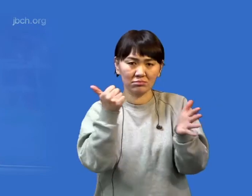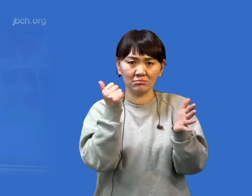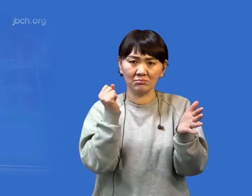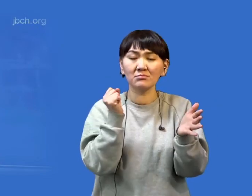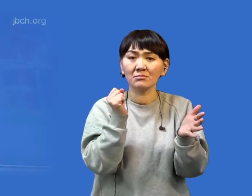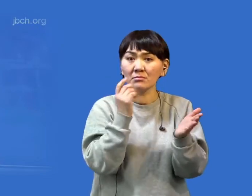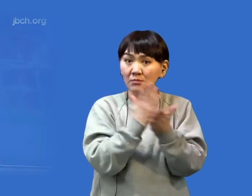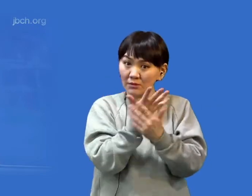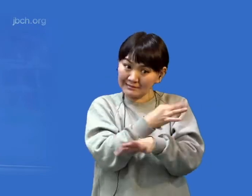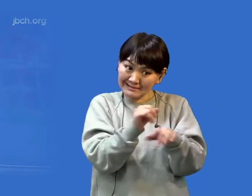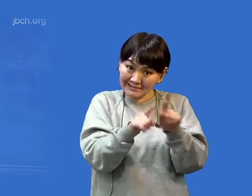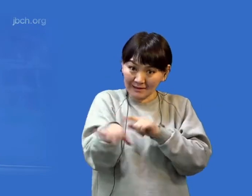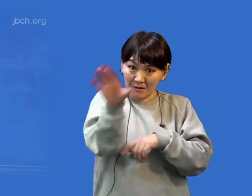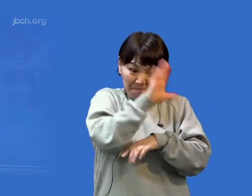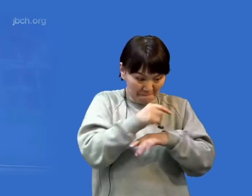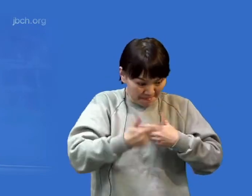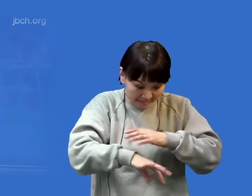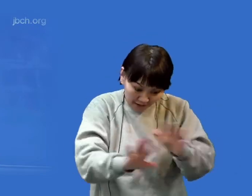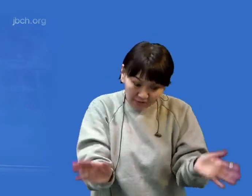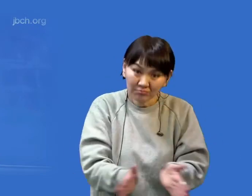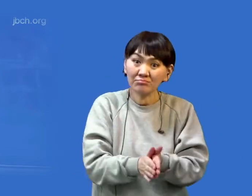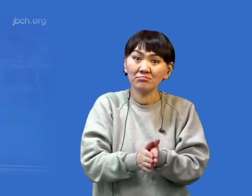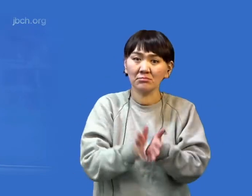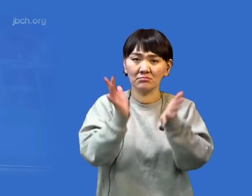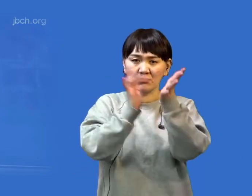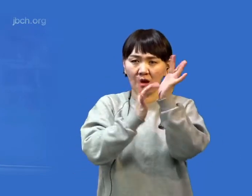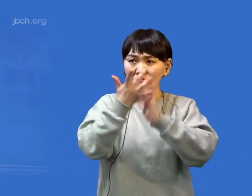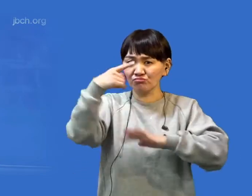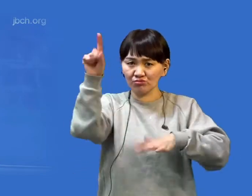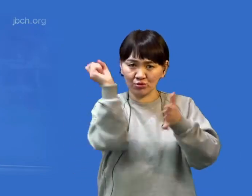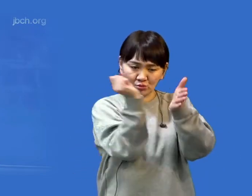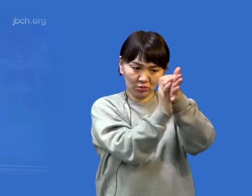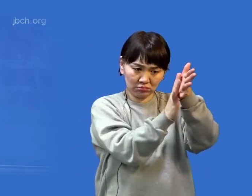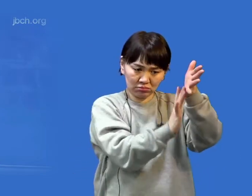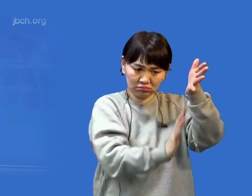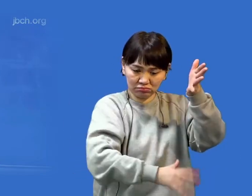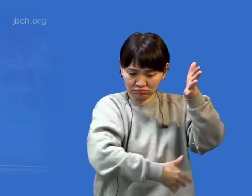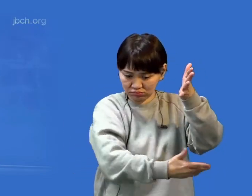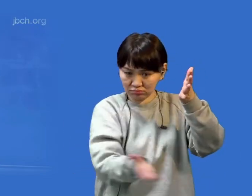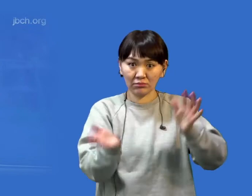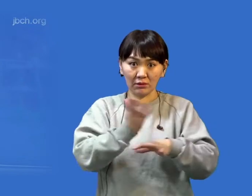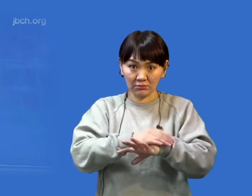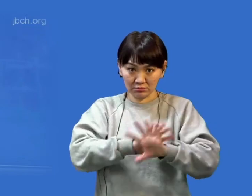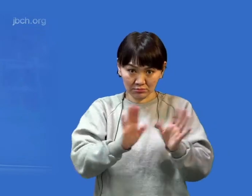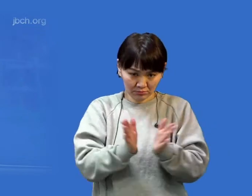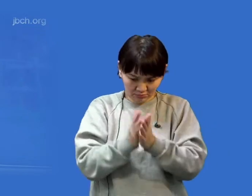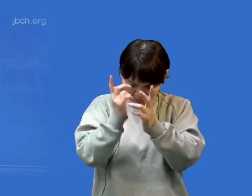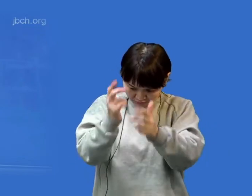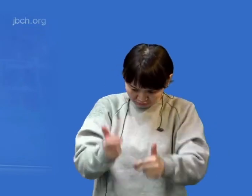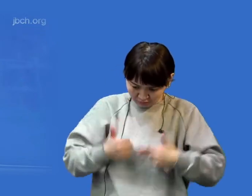Тэгвэл биднэрт байгаа бүх зүйлийн дээр Есүсийн цус цацагдчихсан юм. Тэгвэл